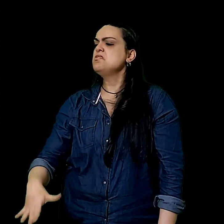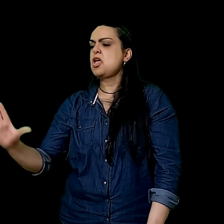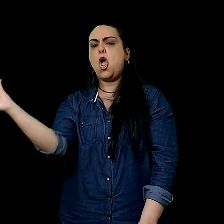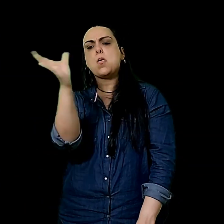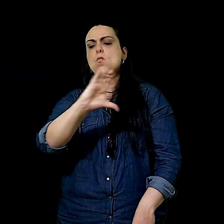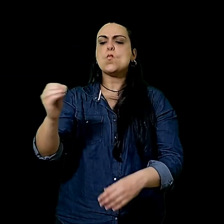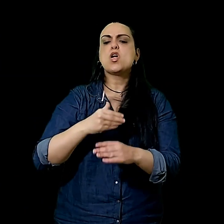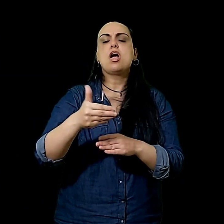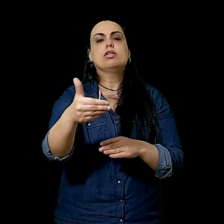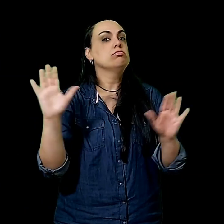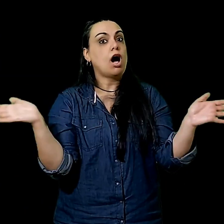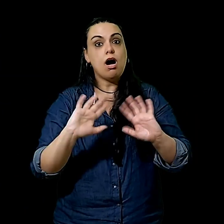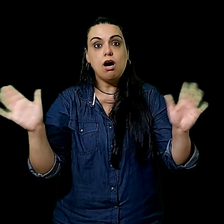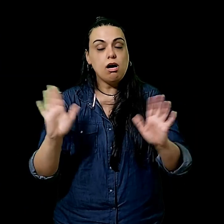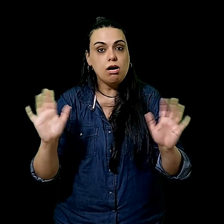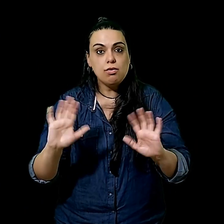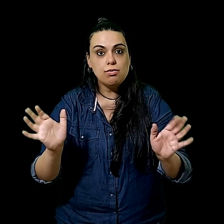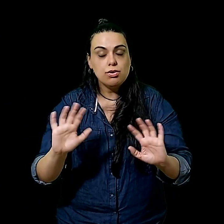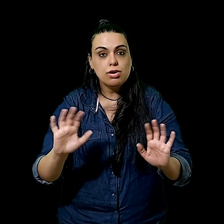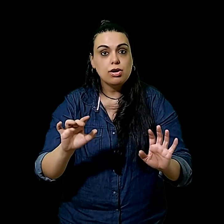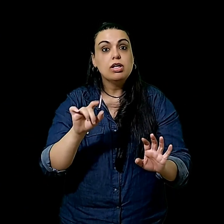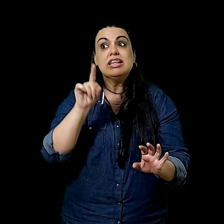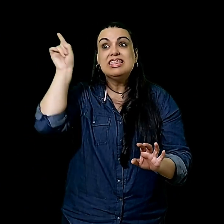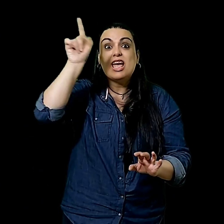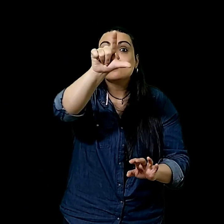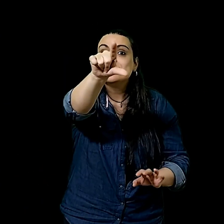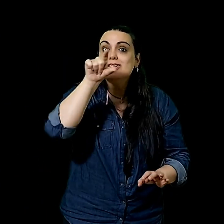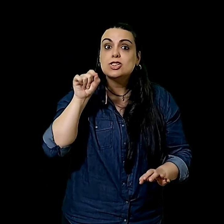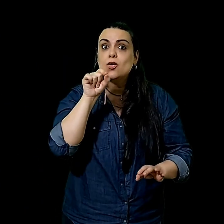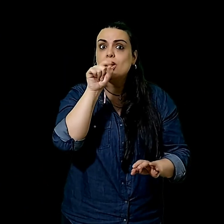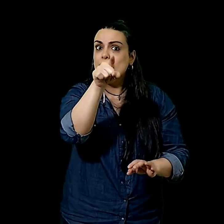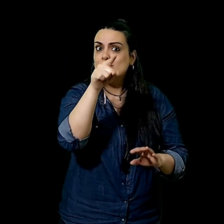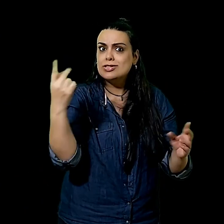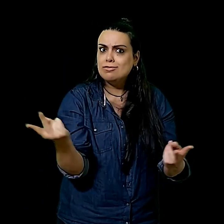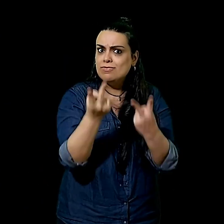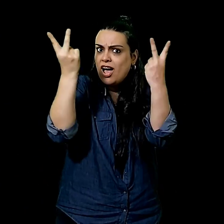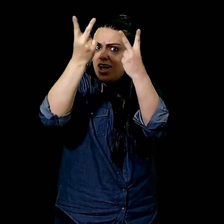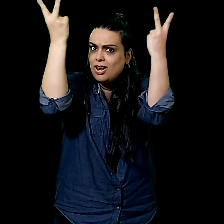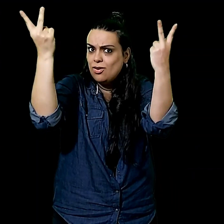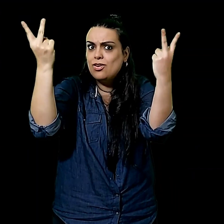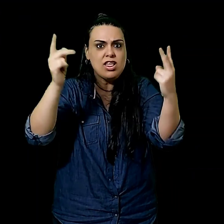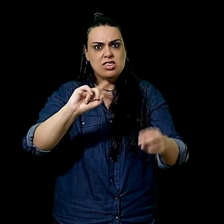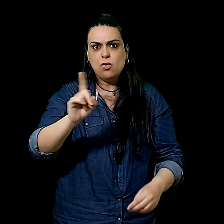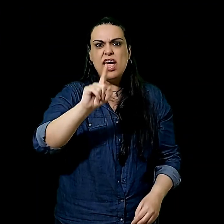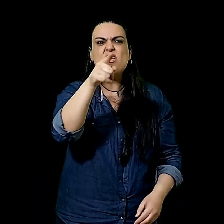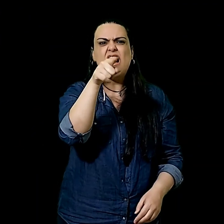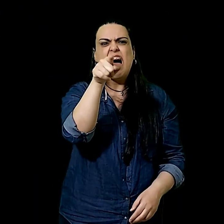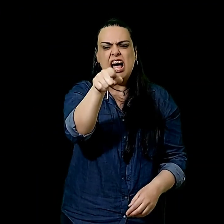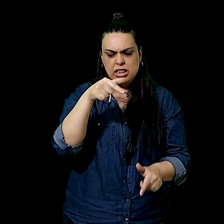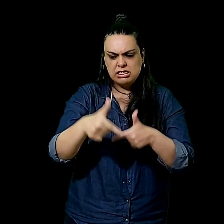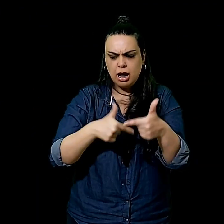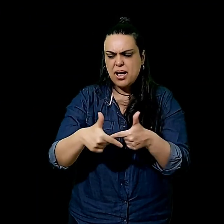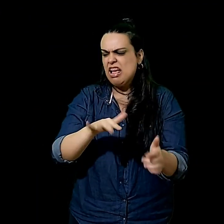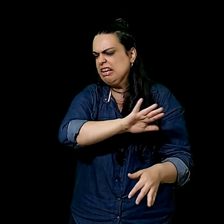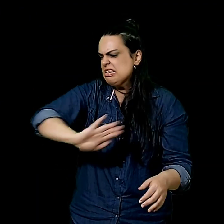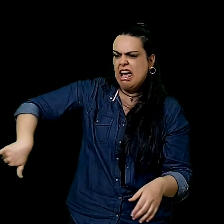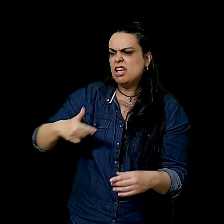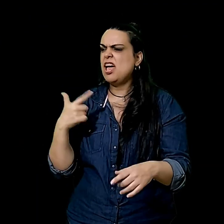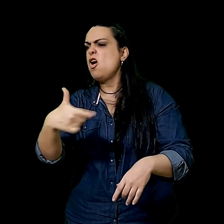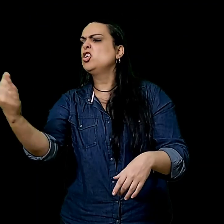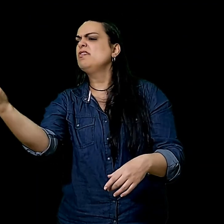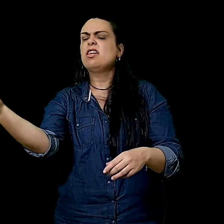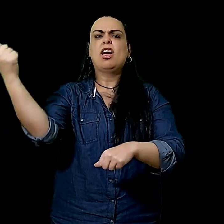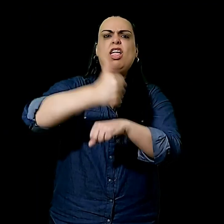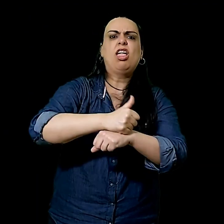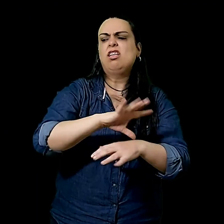de número 3? Qual é o memorial do Deus que te chamou? Vamos aqui lembrar a necessidade de reconhecer a autoridade de quem